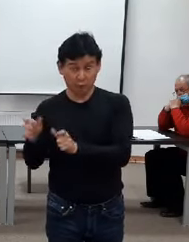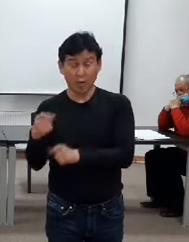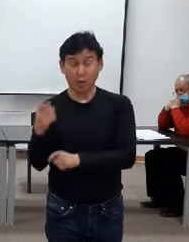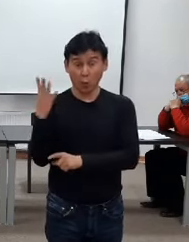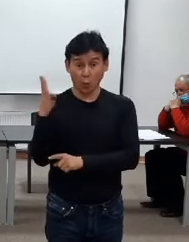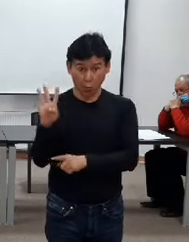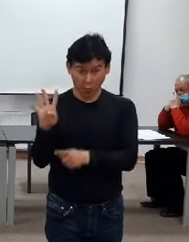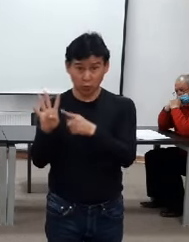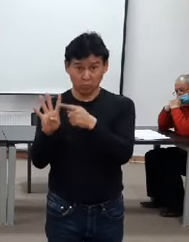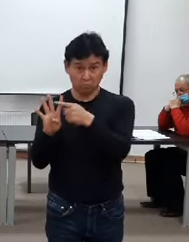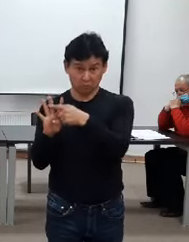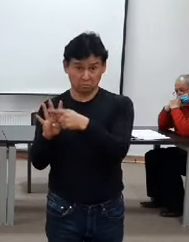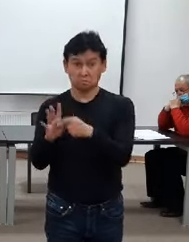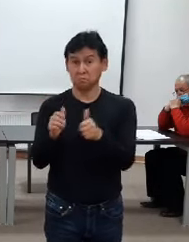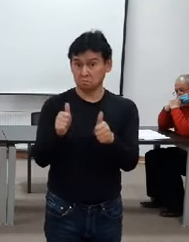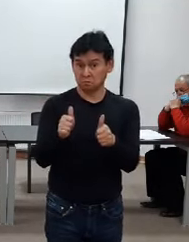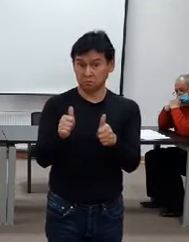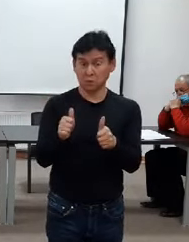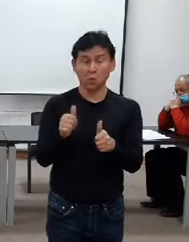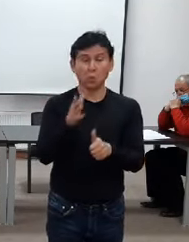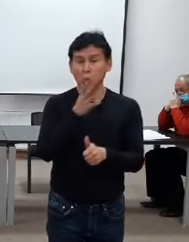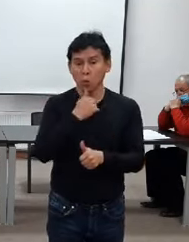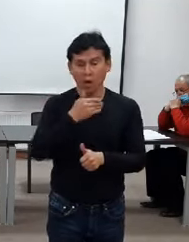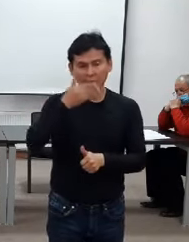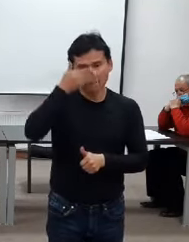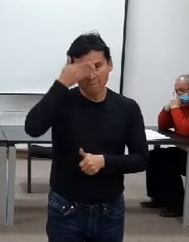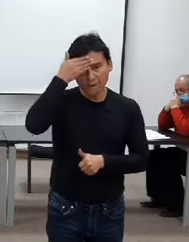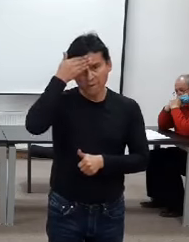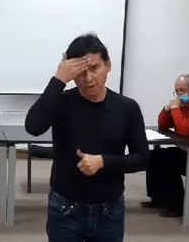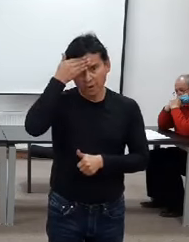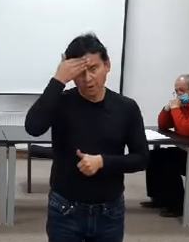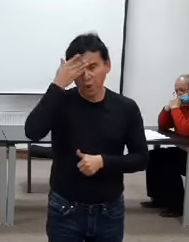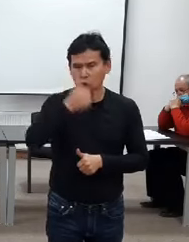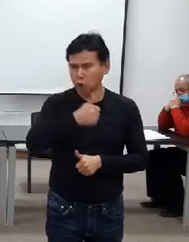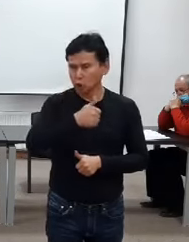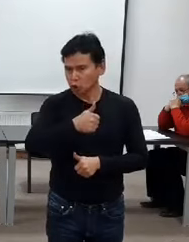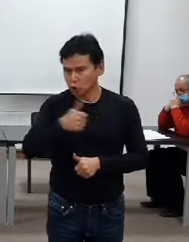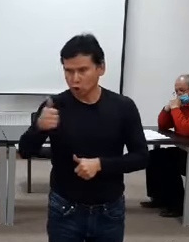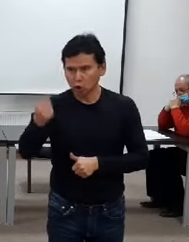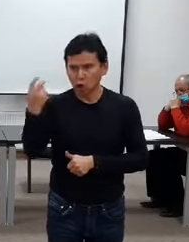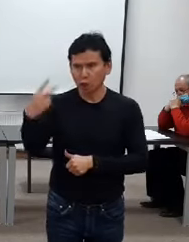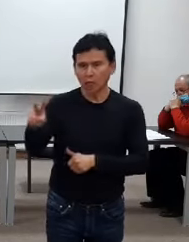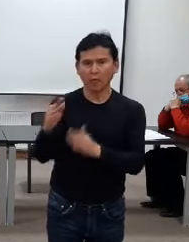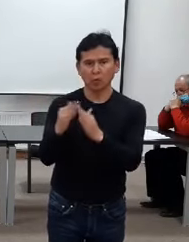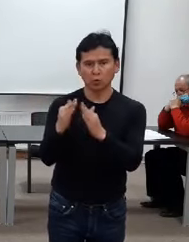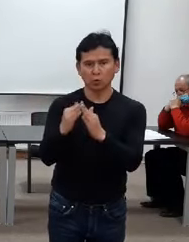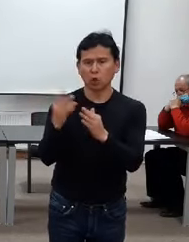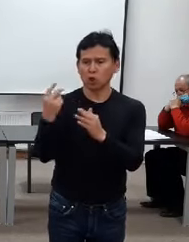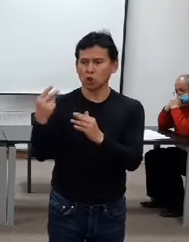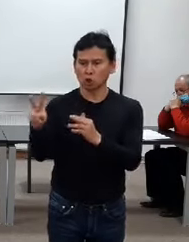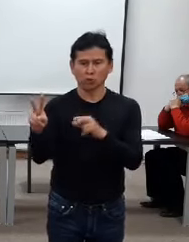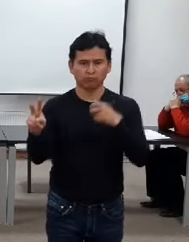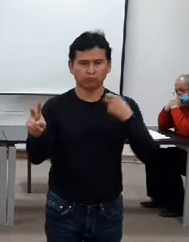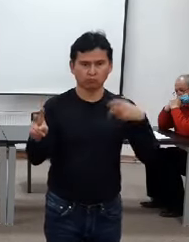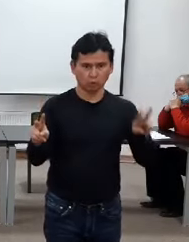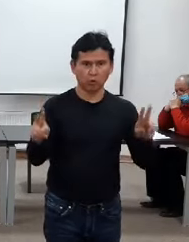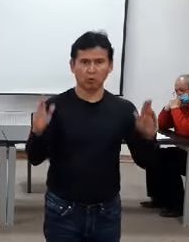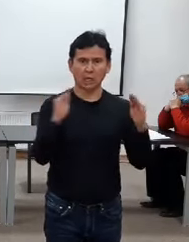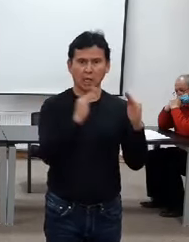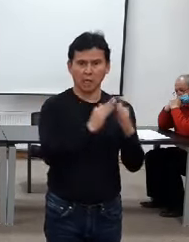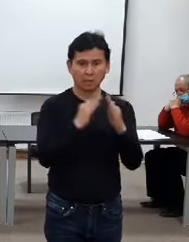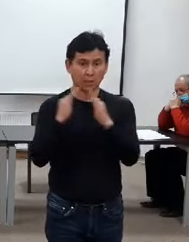4 pacientes se encuentran sin fiebre, todos en sus domicilios respectivos, 2 y 2,